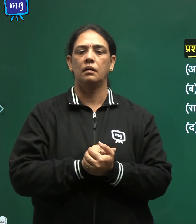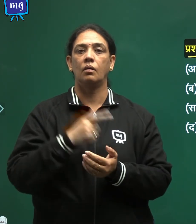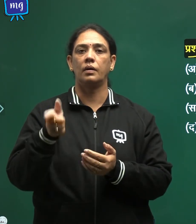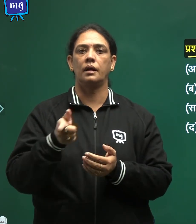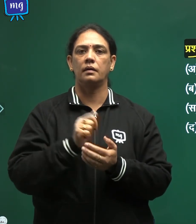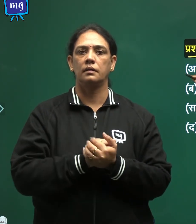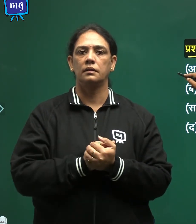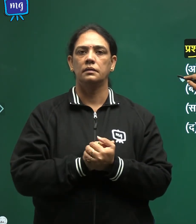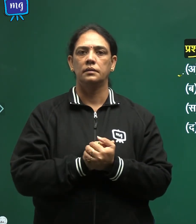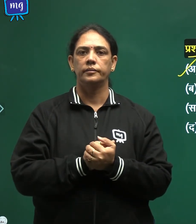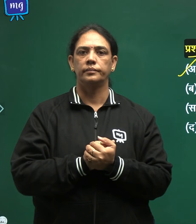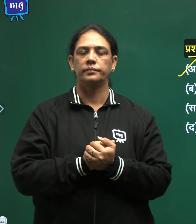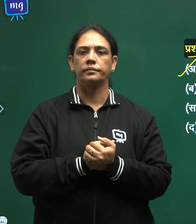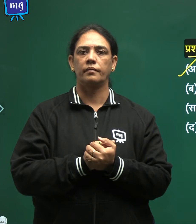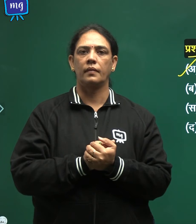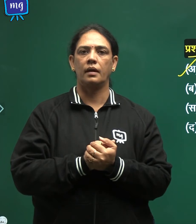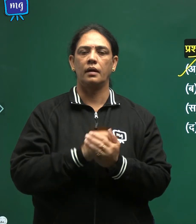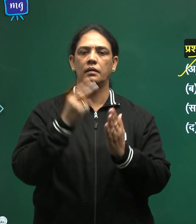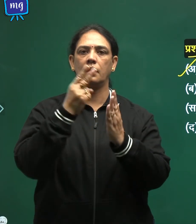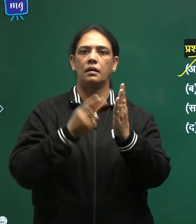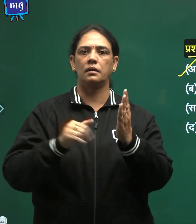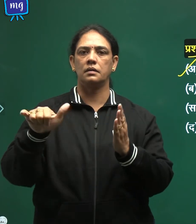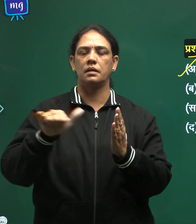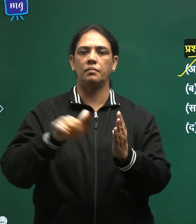होंगे समरूप।